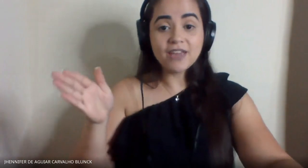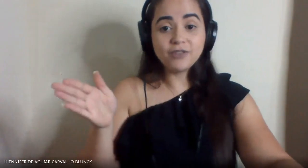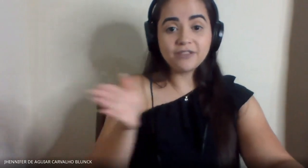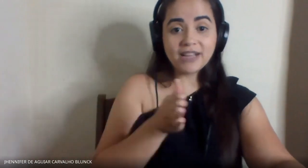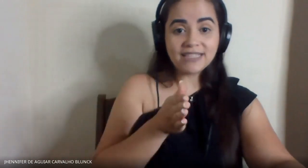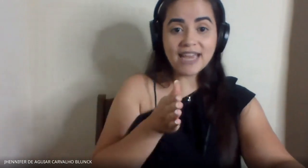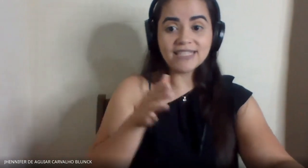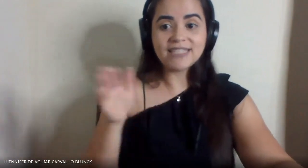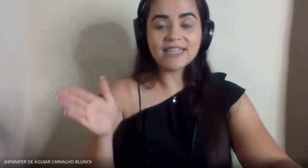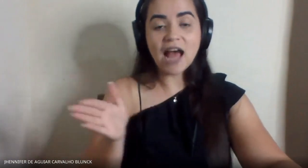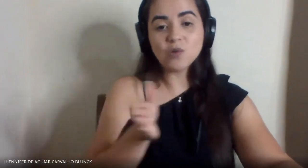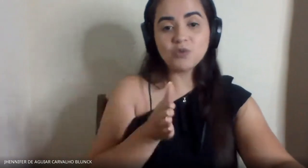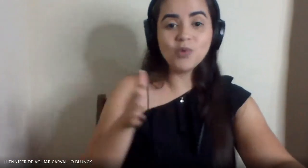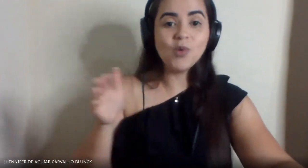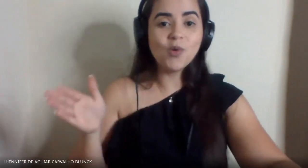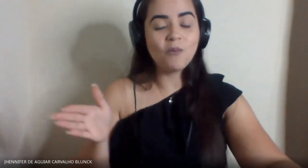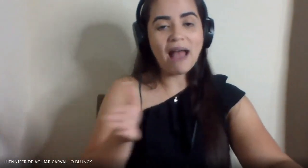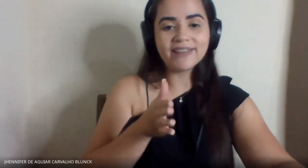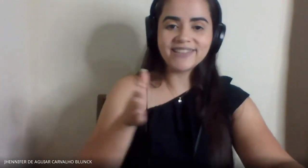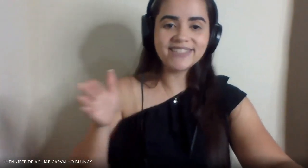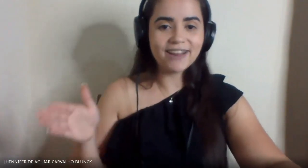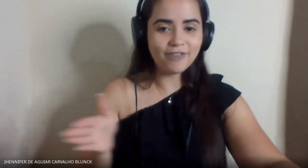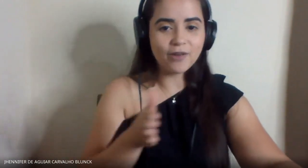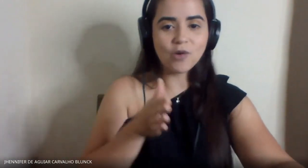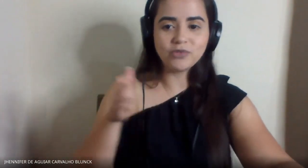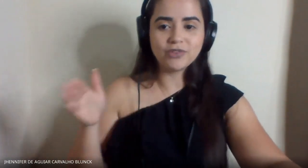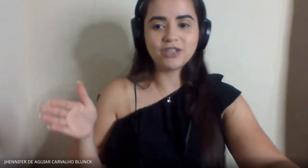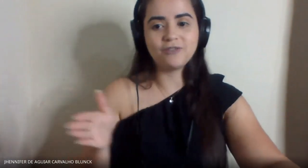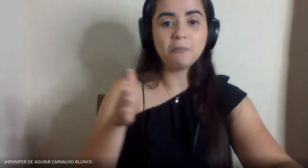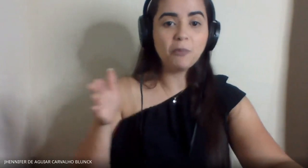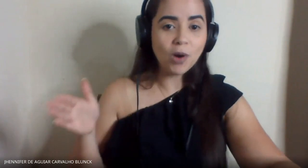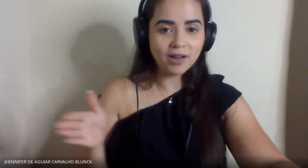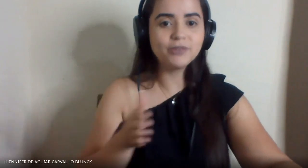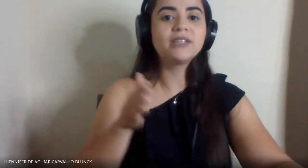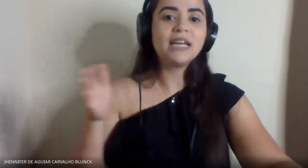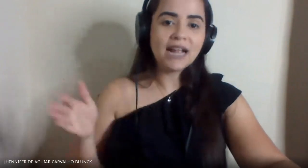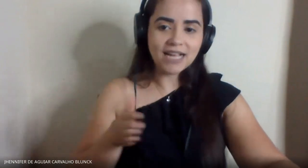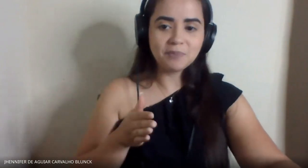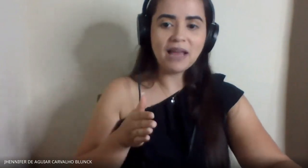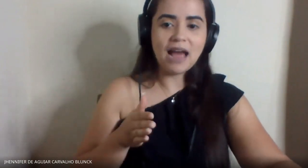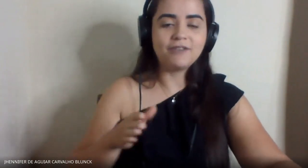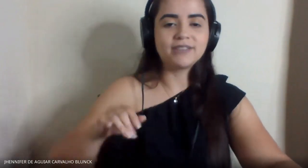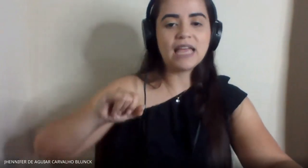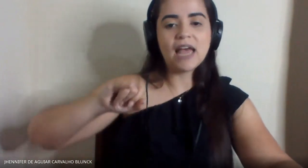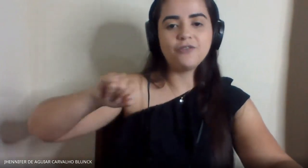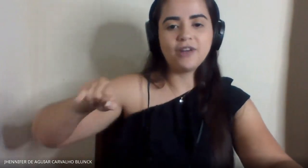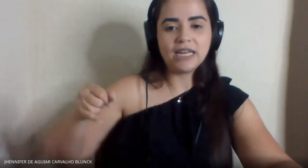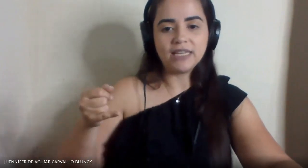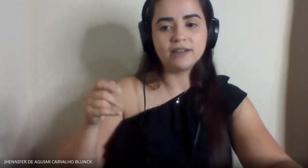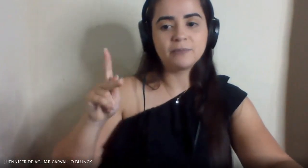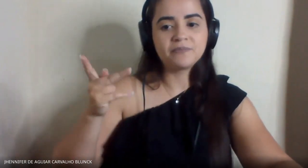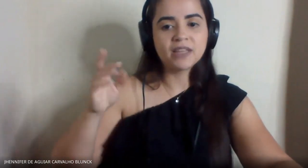E aí você fazia esse sinal, tipo máquina de escrever, como se você estivesse empurrando as palavras, né? Aí